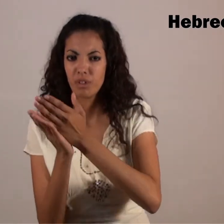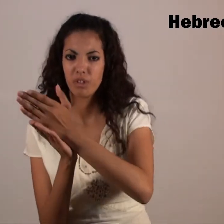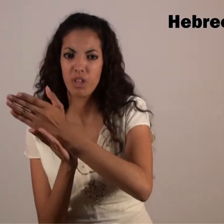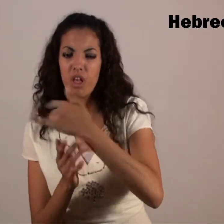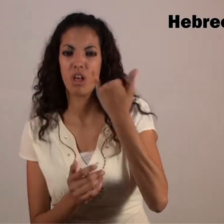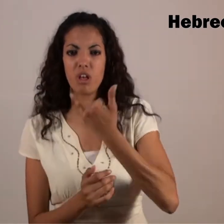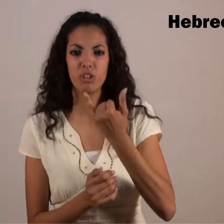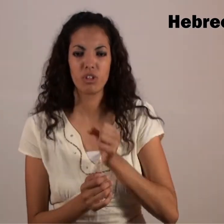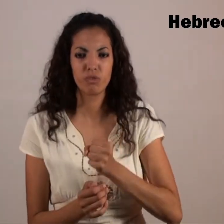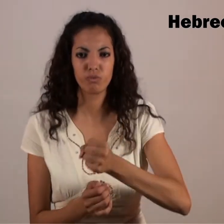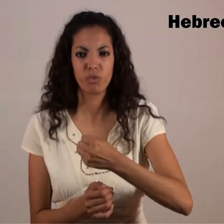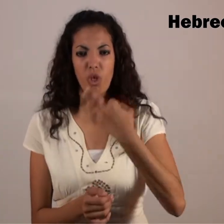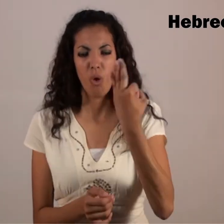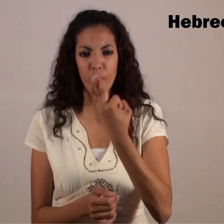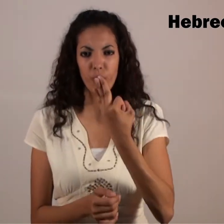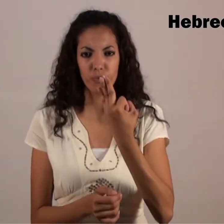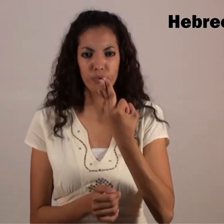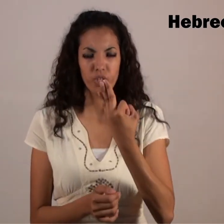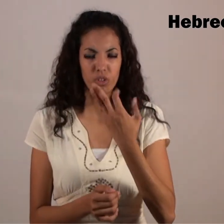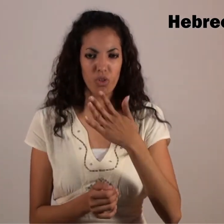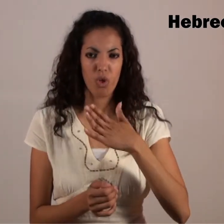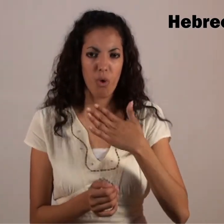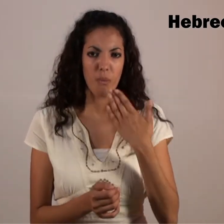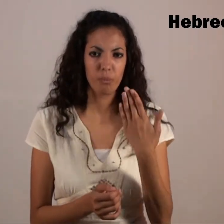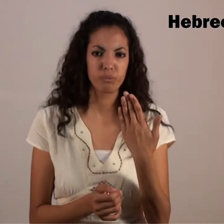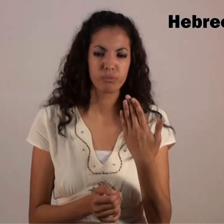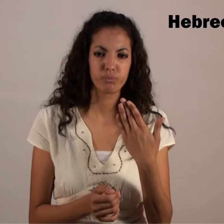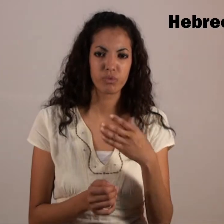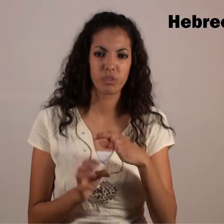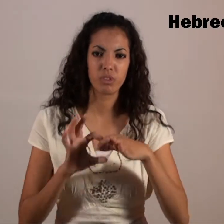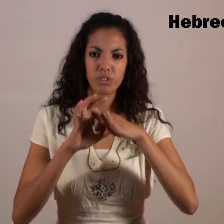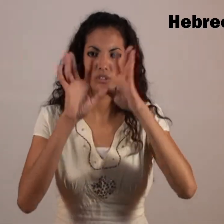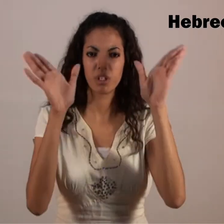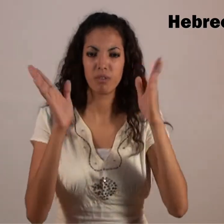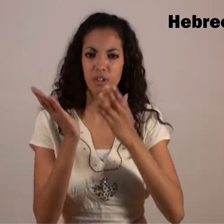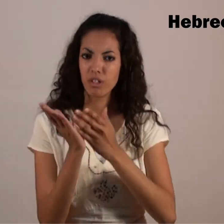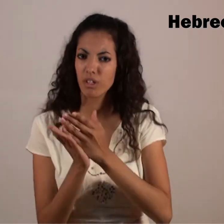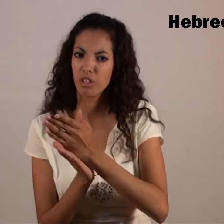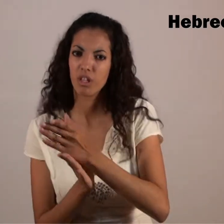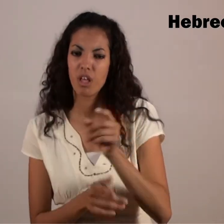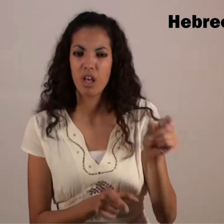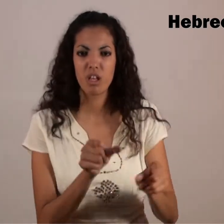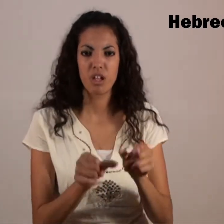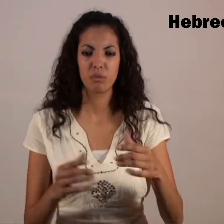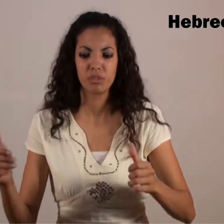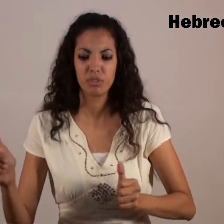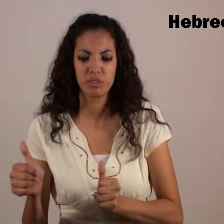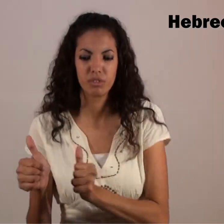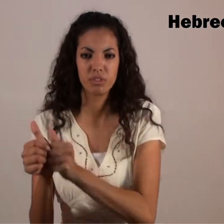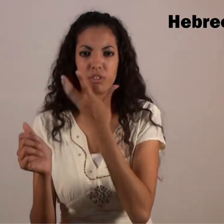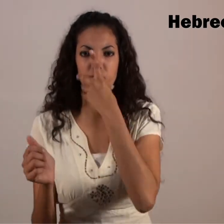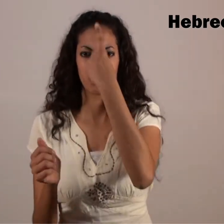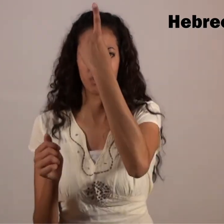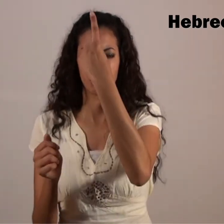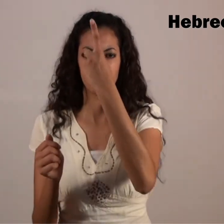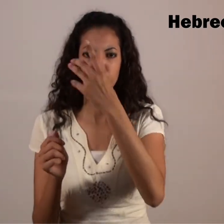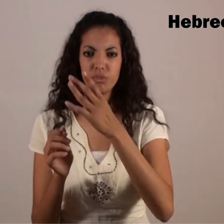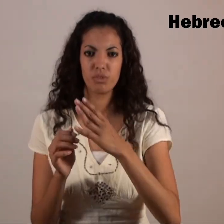sacerdocio inmutable, por lo cual puede también salvar perpetuamente a los que por él se acercan a Dios, viviendo siempre